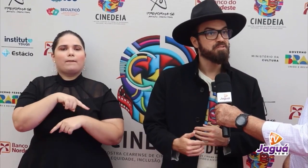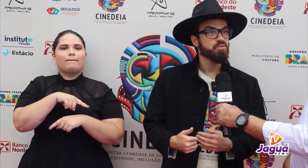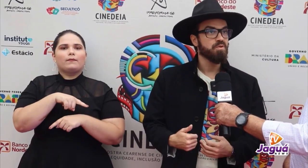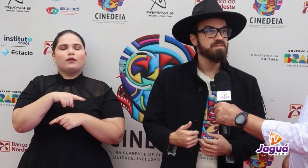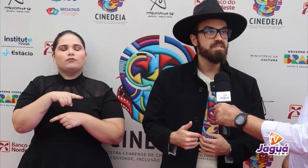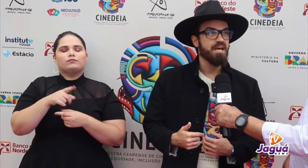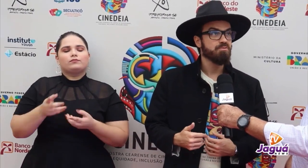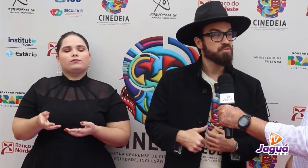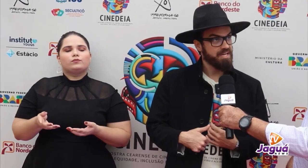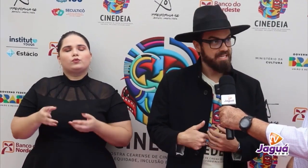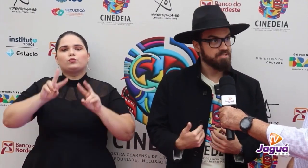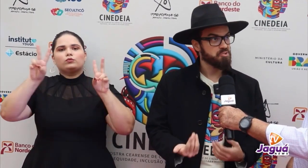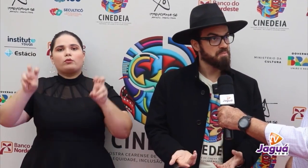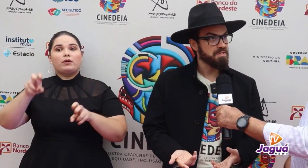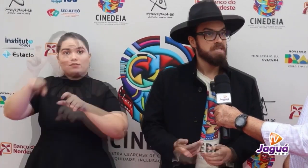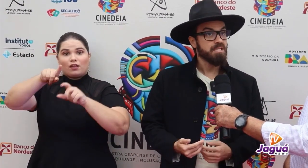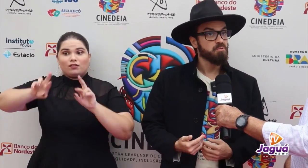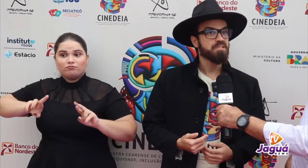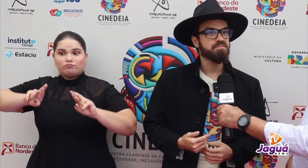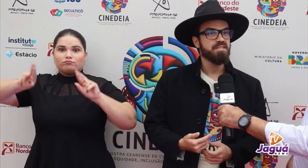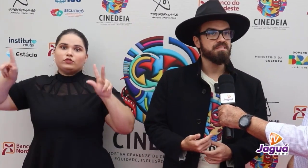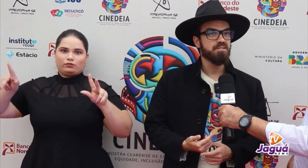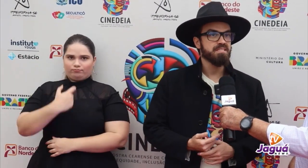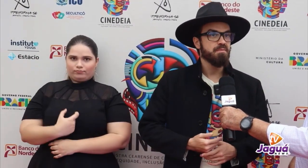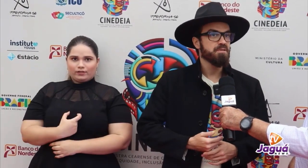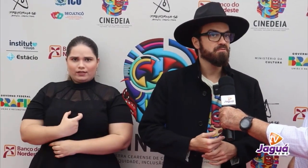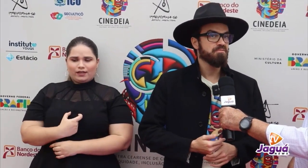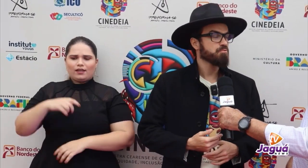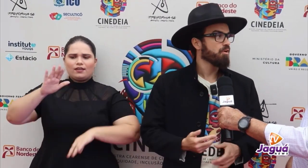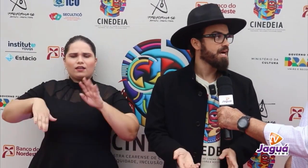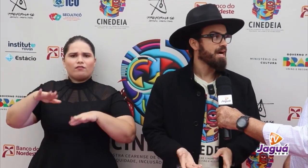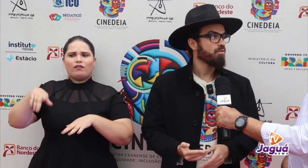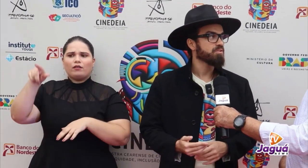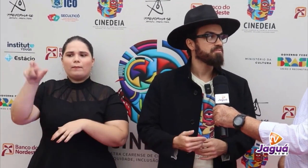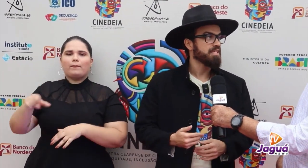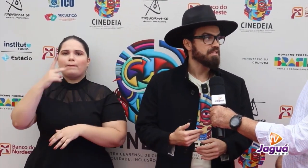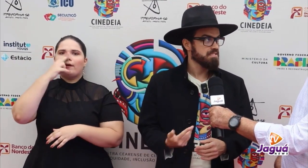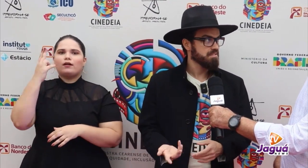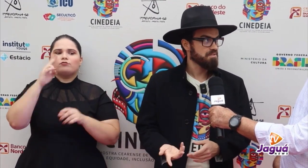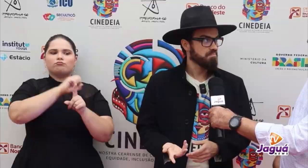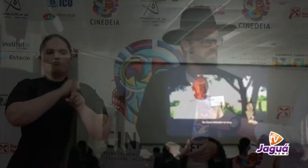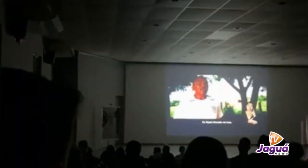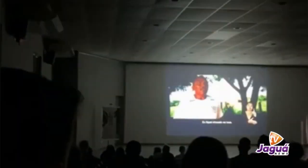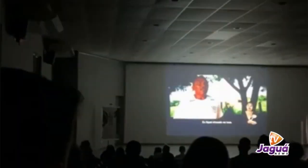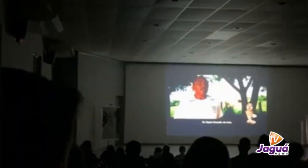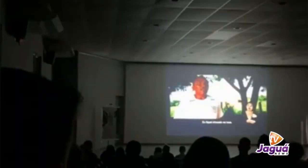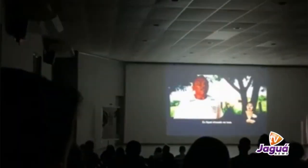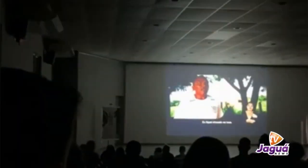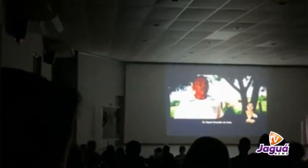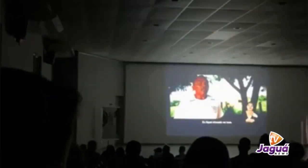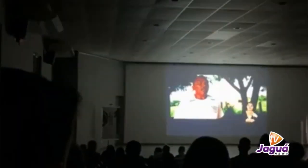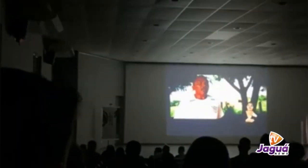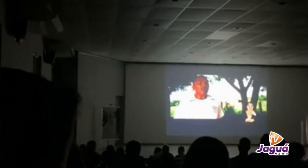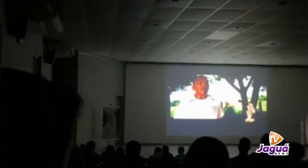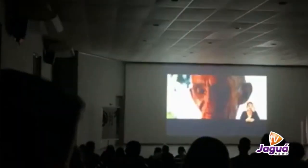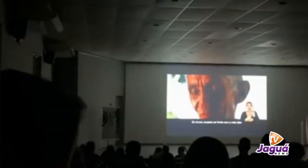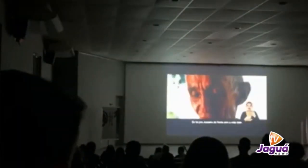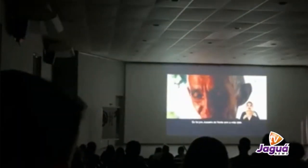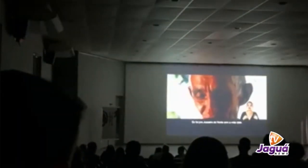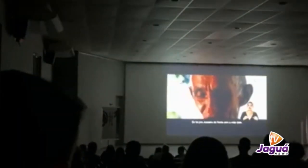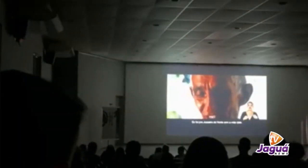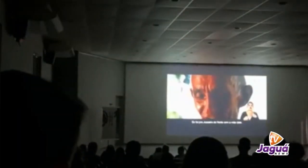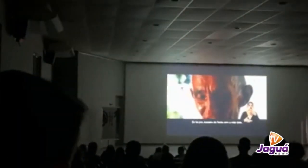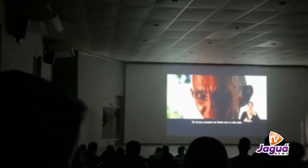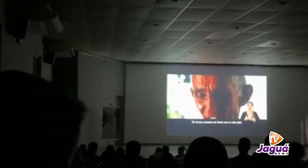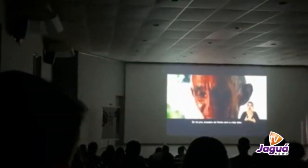alteridade de pessoas que eram diferentes de mim e que muitas vezes não recebiam o devido olhar ou a devida atenção. Com atrações de produções